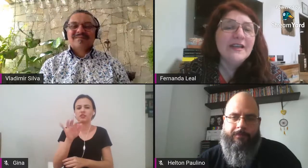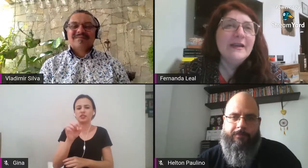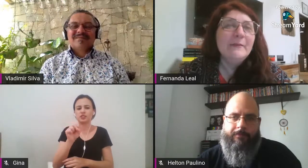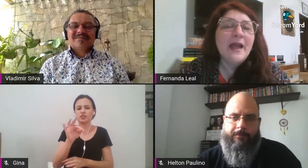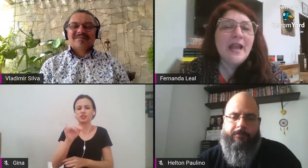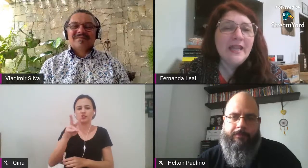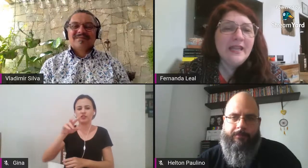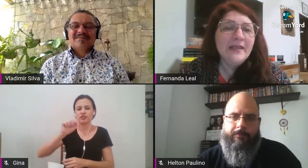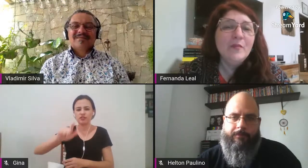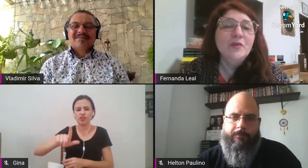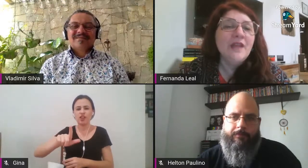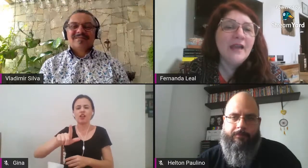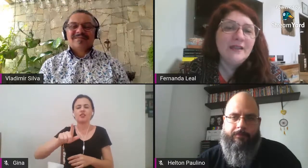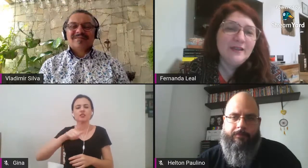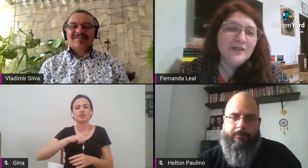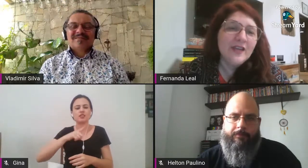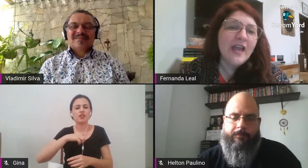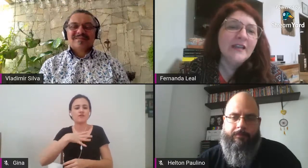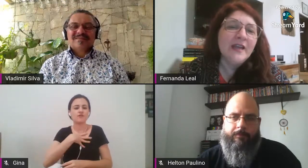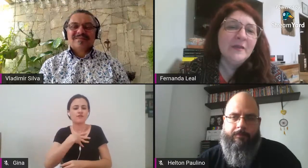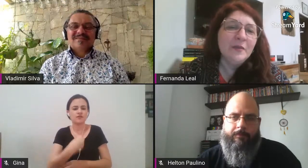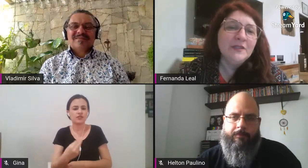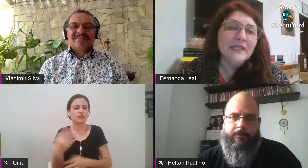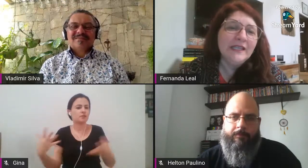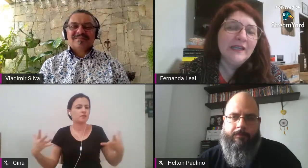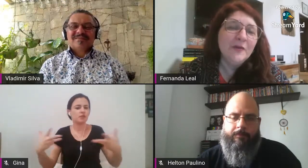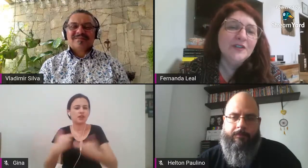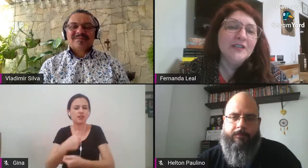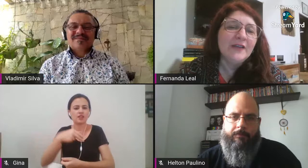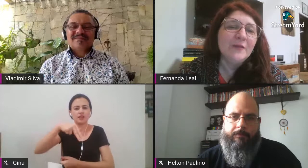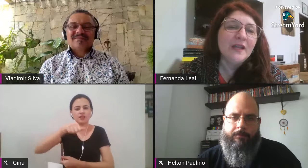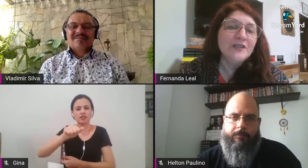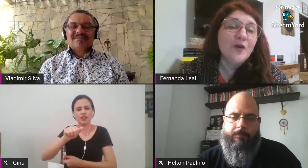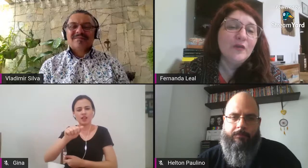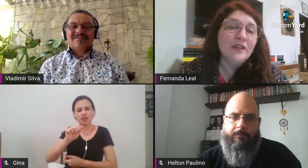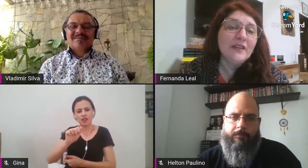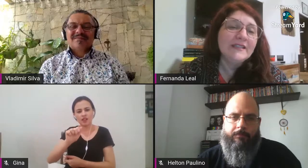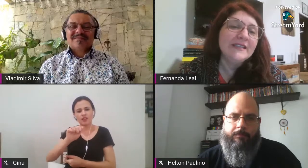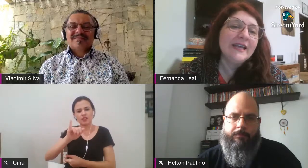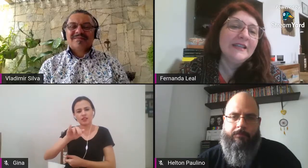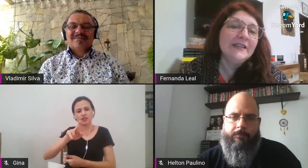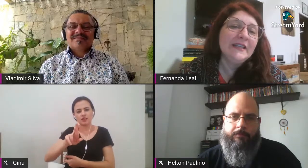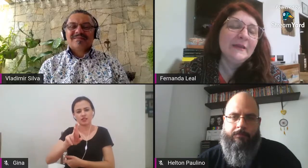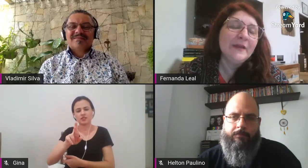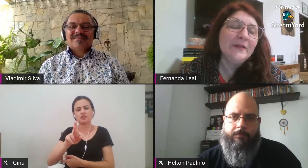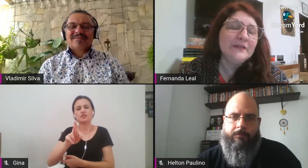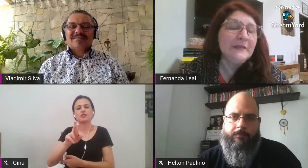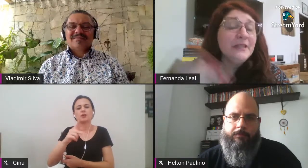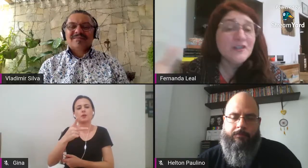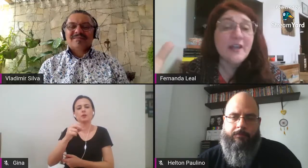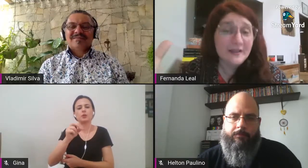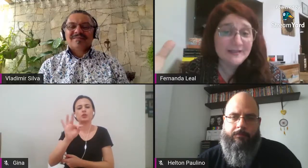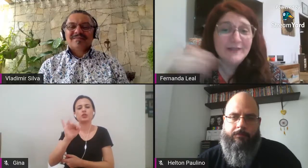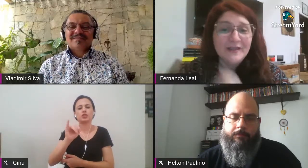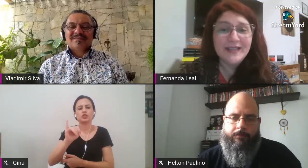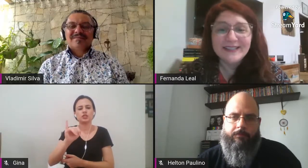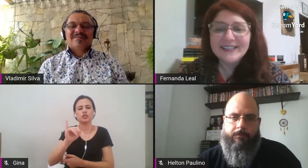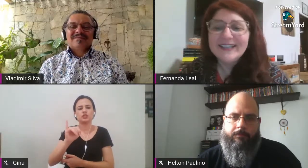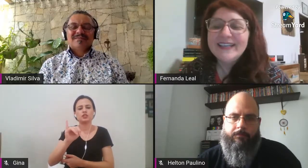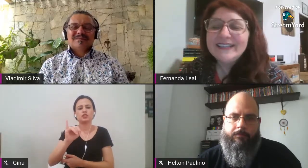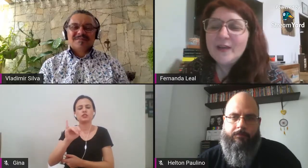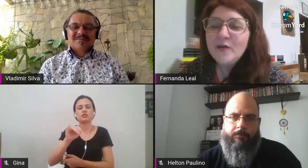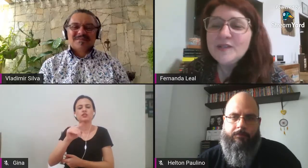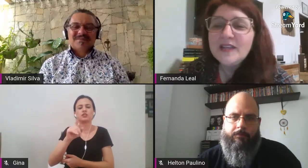maravilhosa, bailarina, multiartista, que é a Anaí Poti, que hoje está no Balé Jovem da cidade de Minas Gerais, na